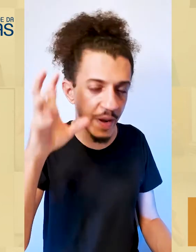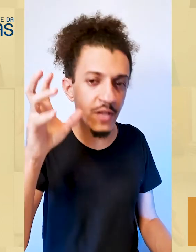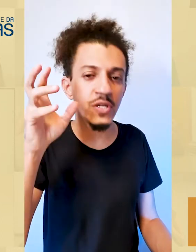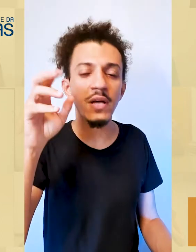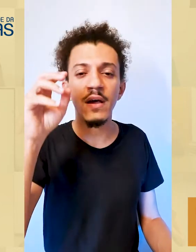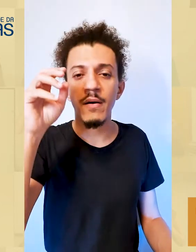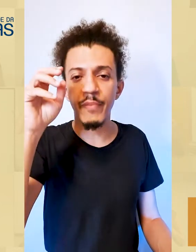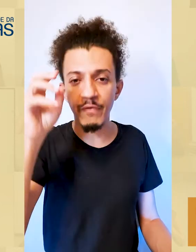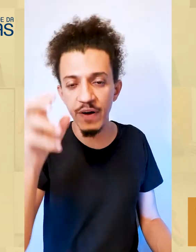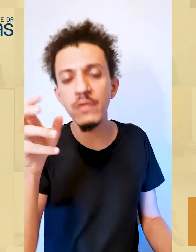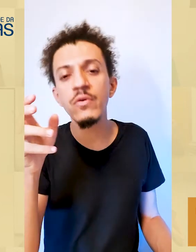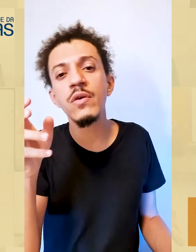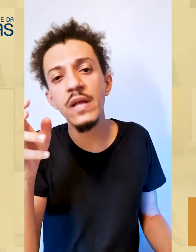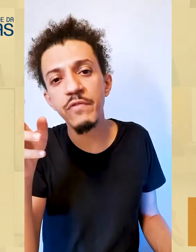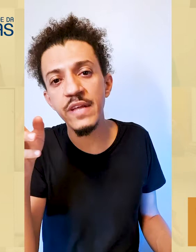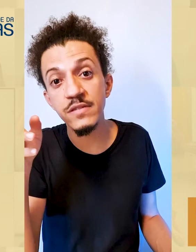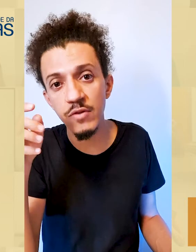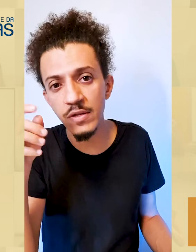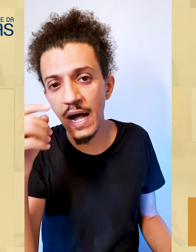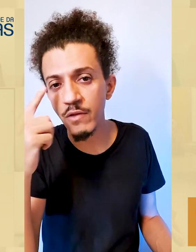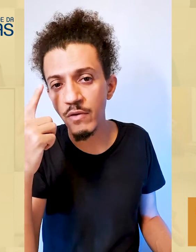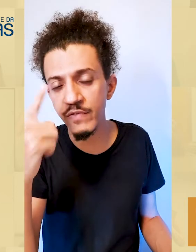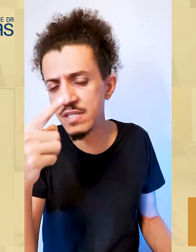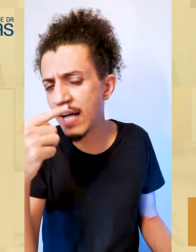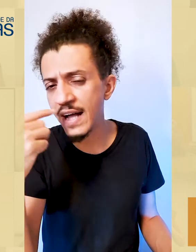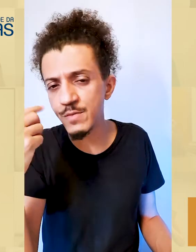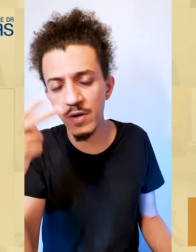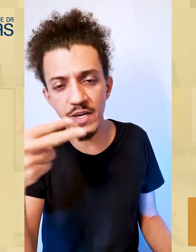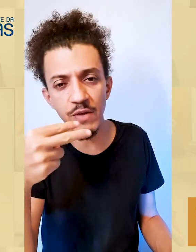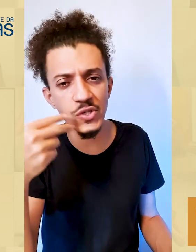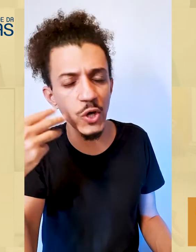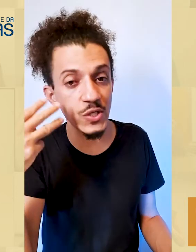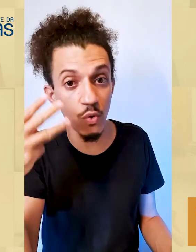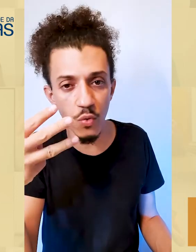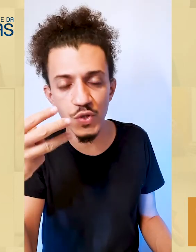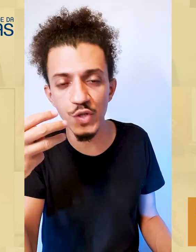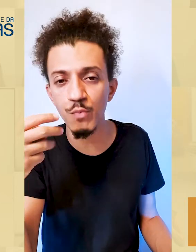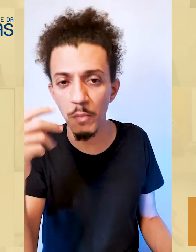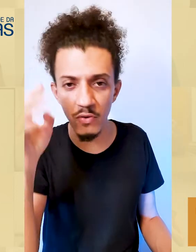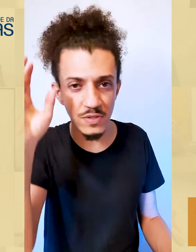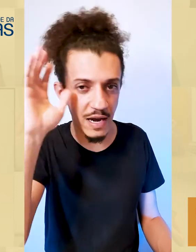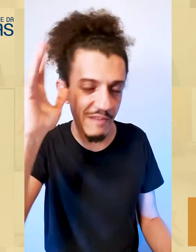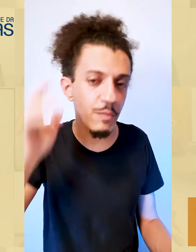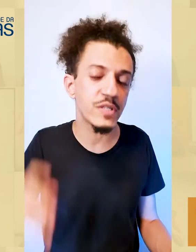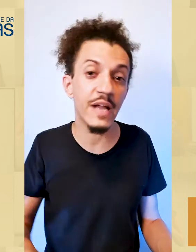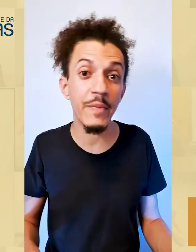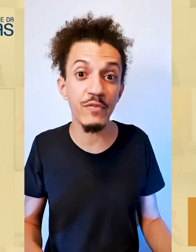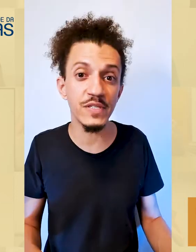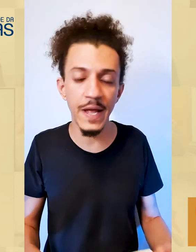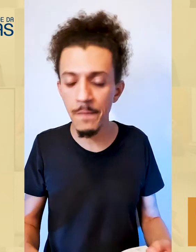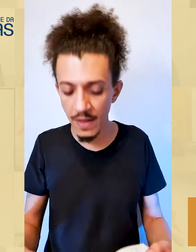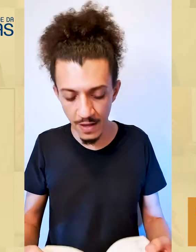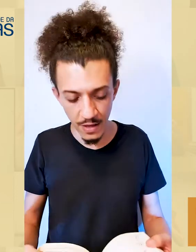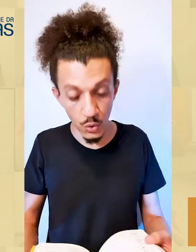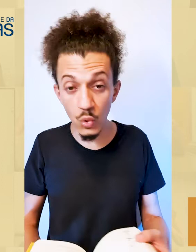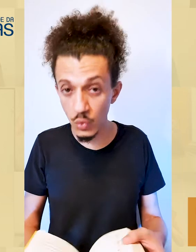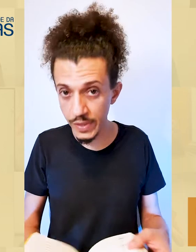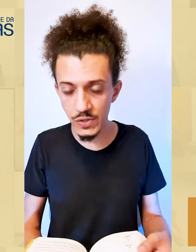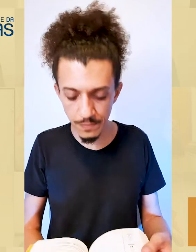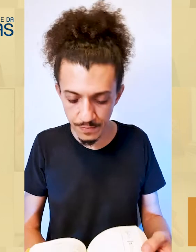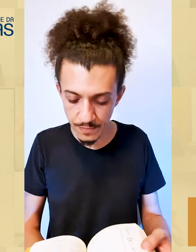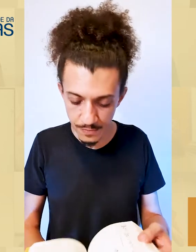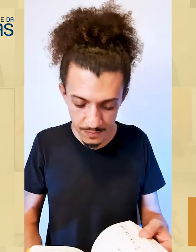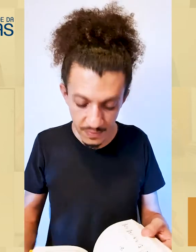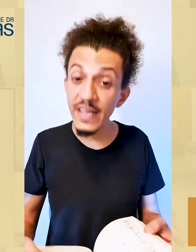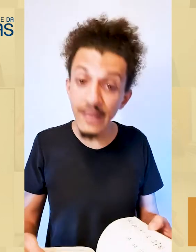tem um print provando que o livro tem sido adotado em universidades, pós-graduações, concursos públicos, lá vai mostrar para você tudo